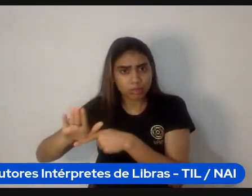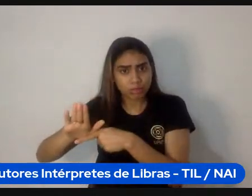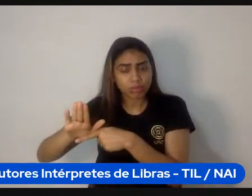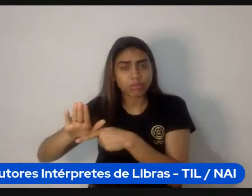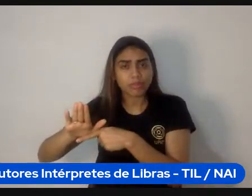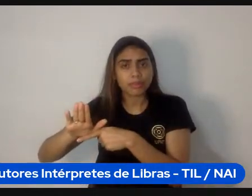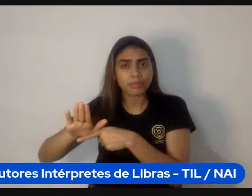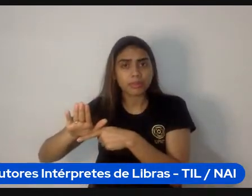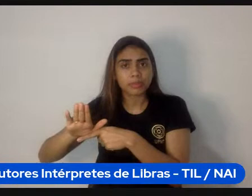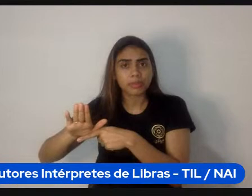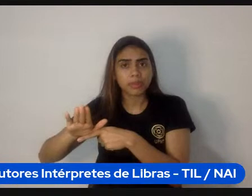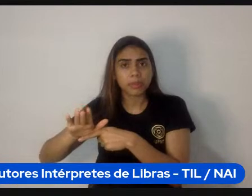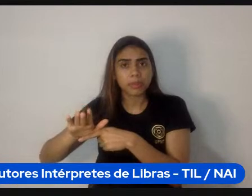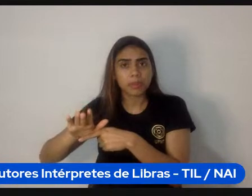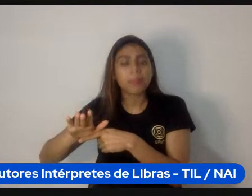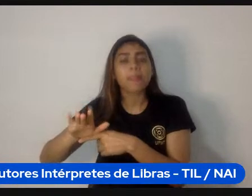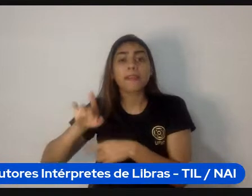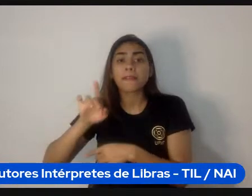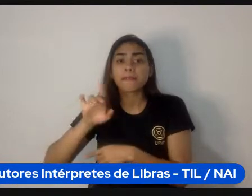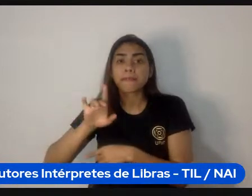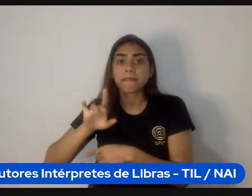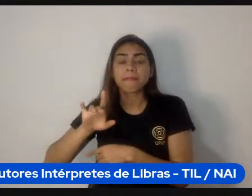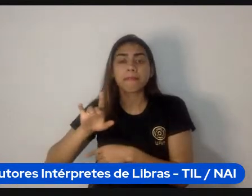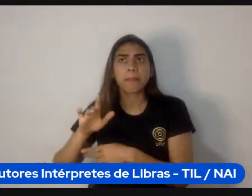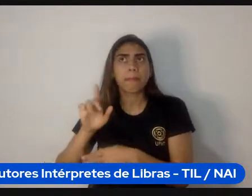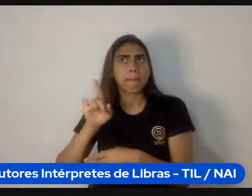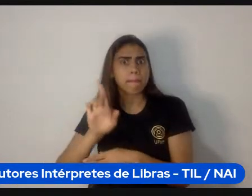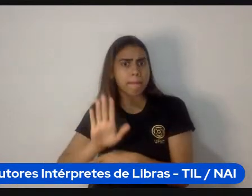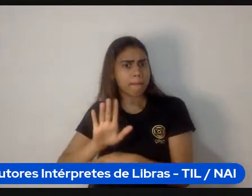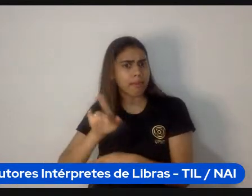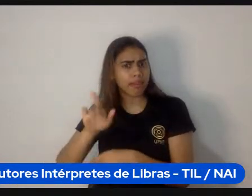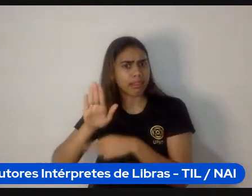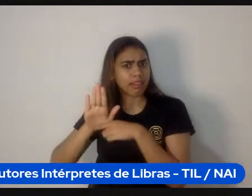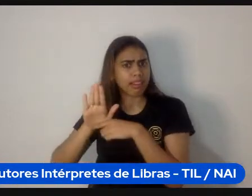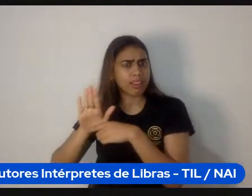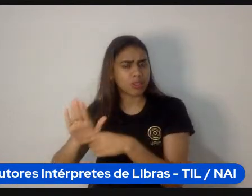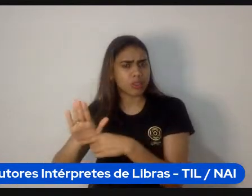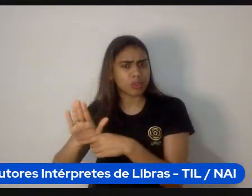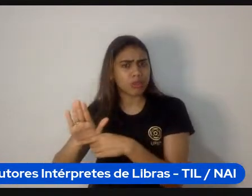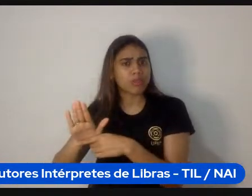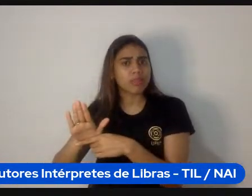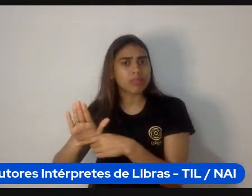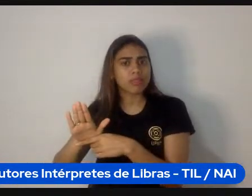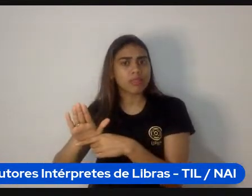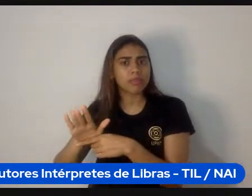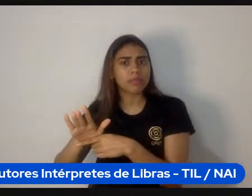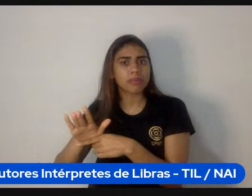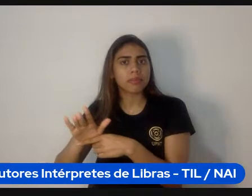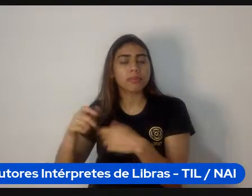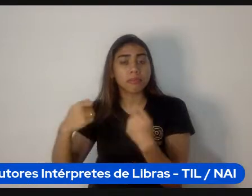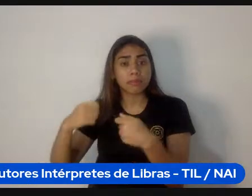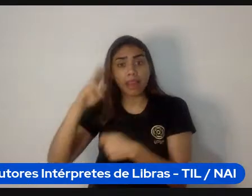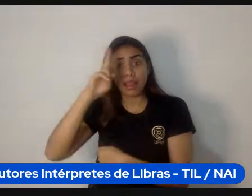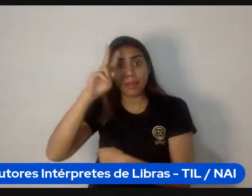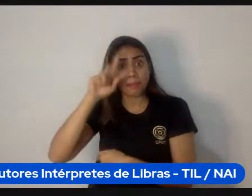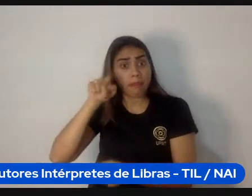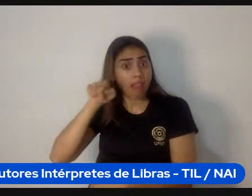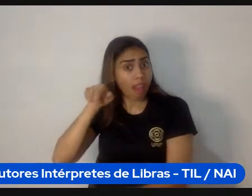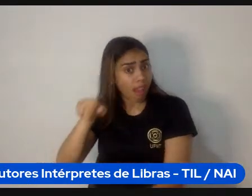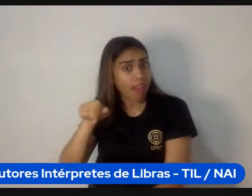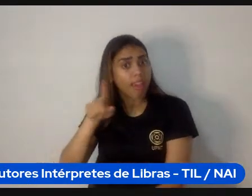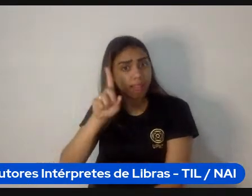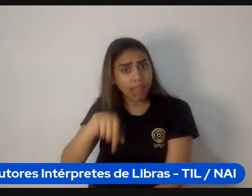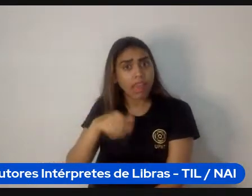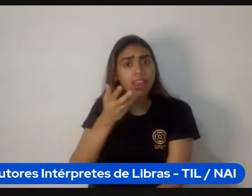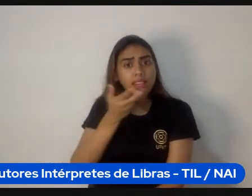né? O atendimento às necessidades específicas não pode atrapalhar a criança que está ali. Por quê? A ideia deu. E aí tem uma fala no vídeo que eu gosto